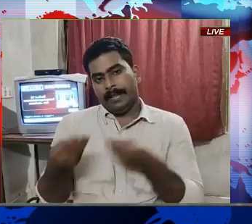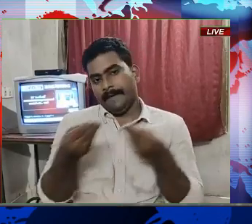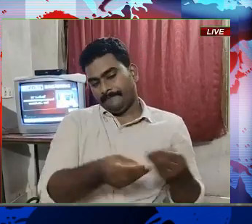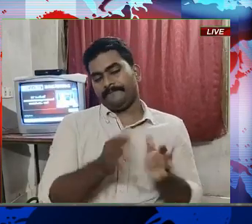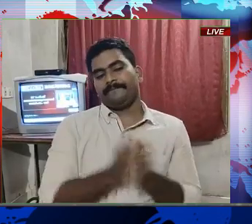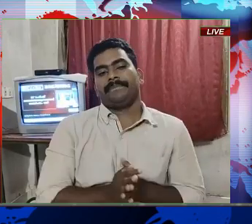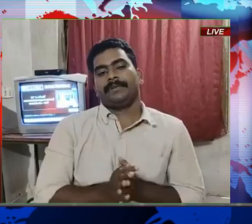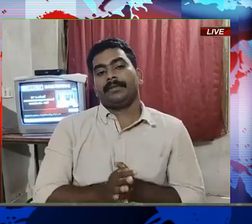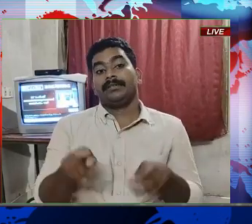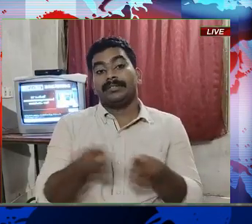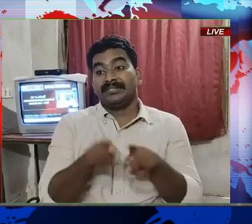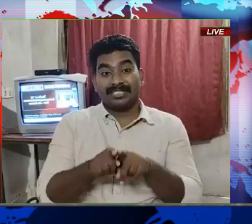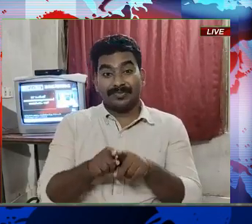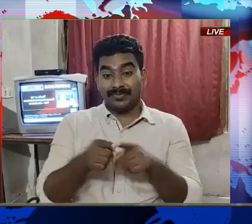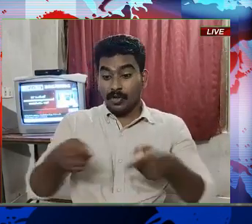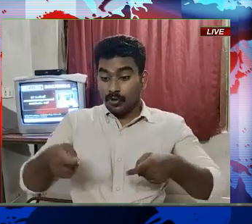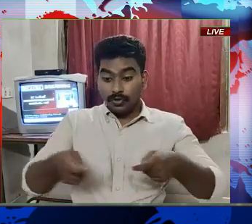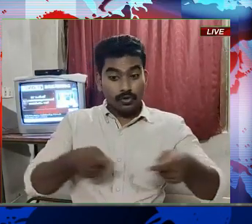മതം നോക്കി